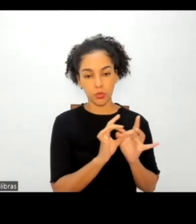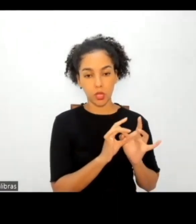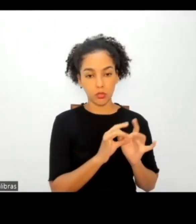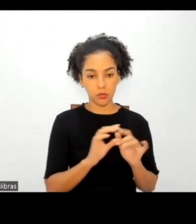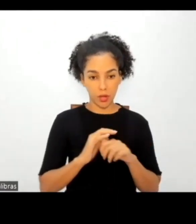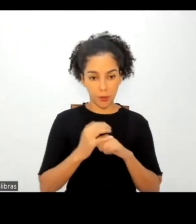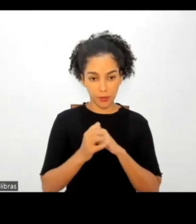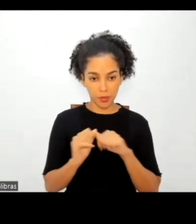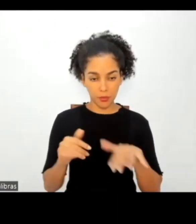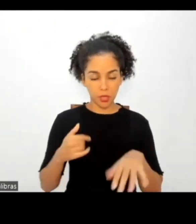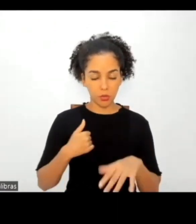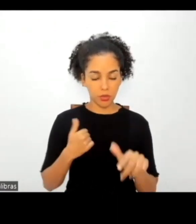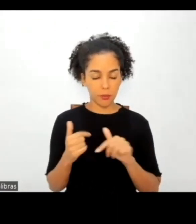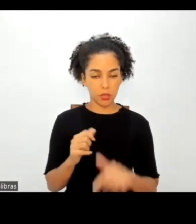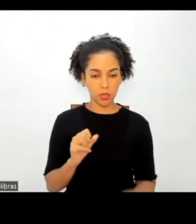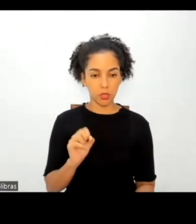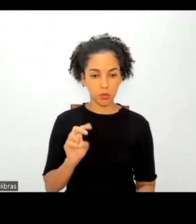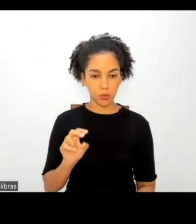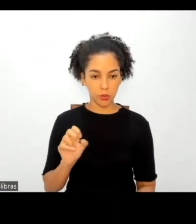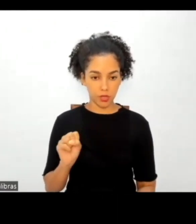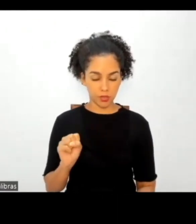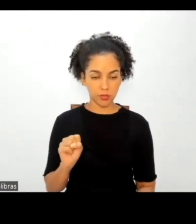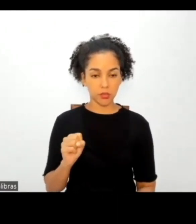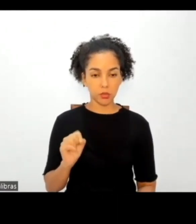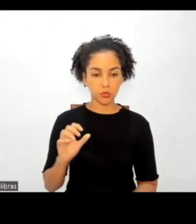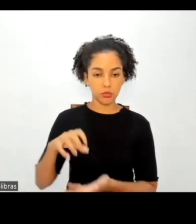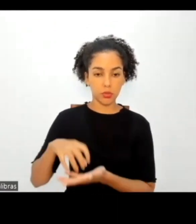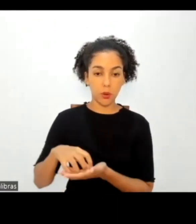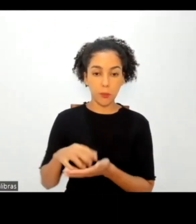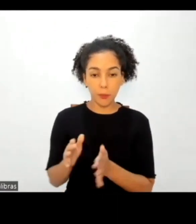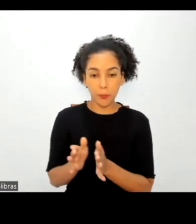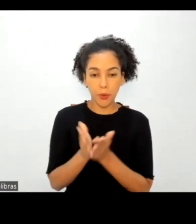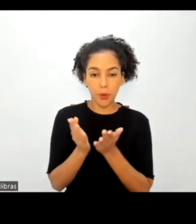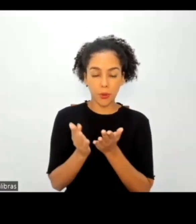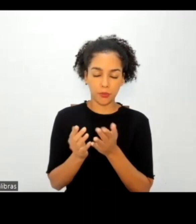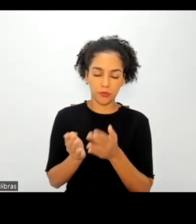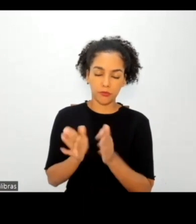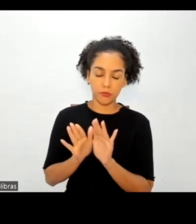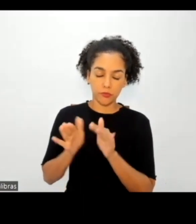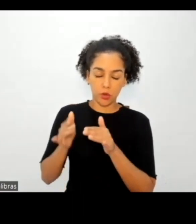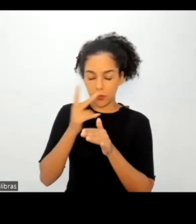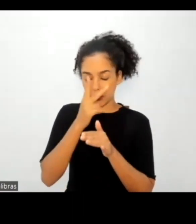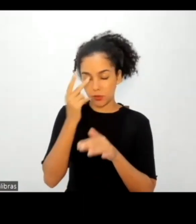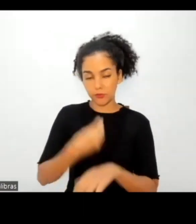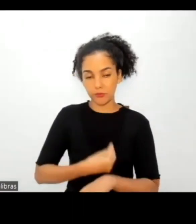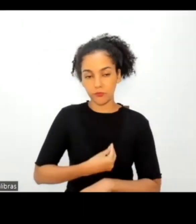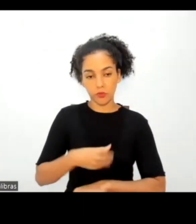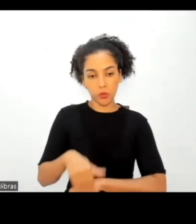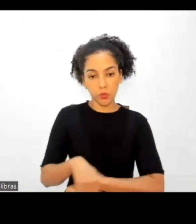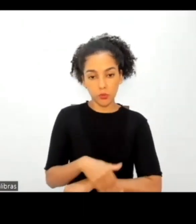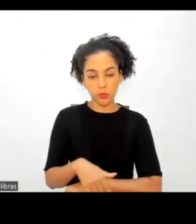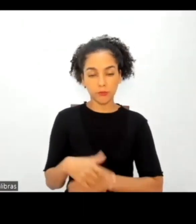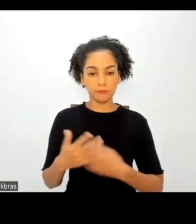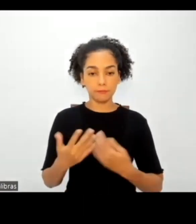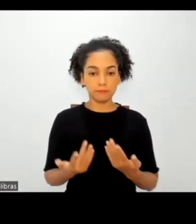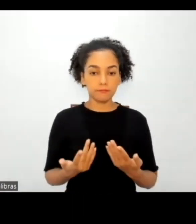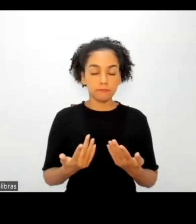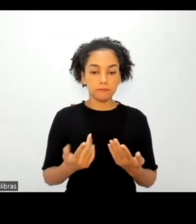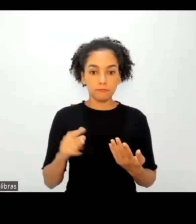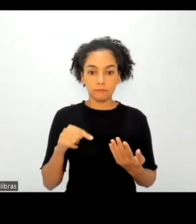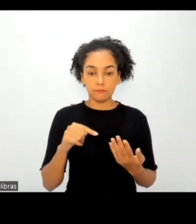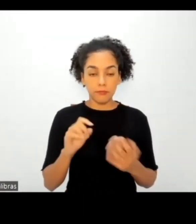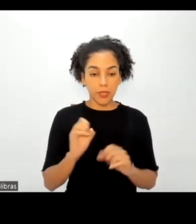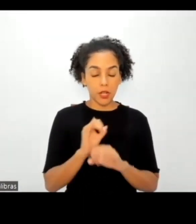no centro pop, com população em situação de rua, né? Então, assim, é muito nítido qual é, né, assim, o segmento que